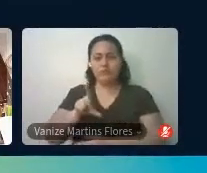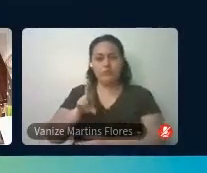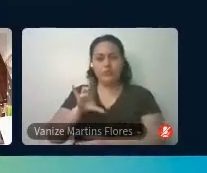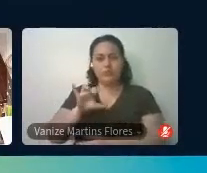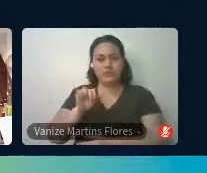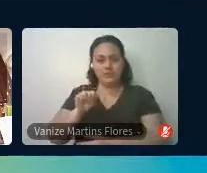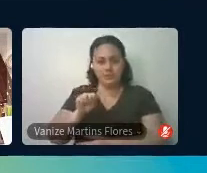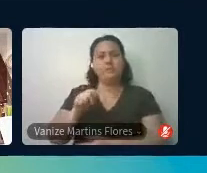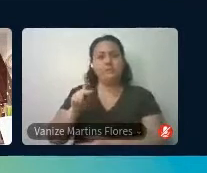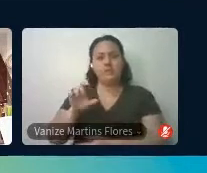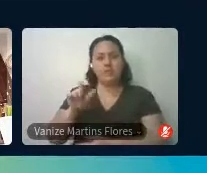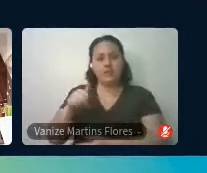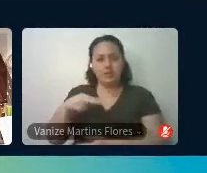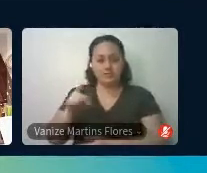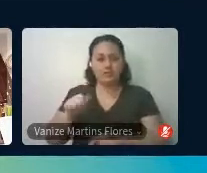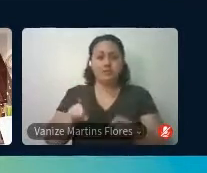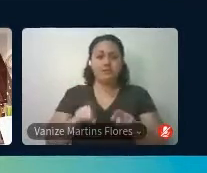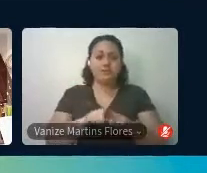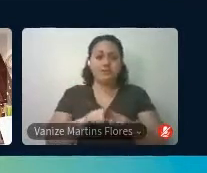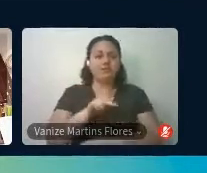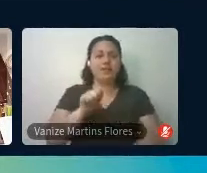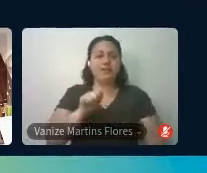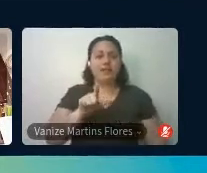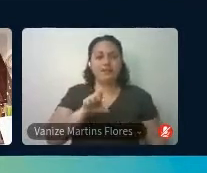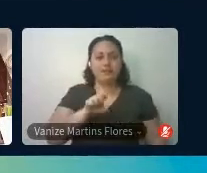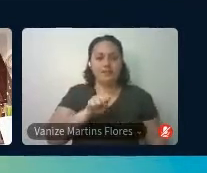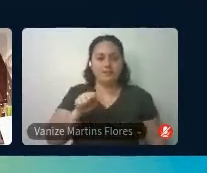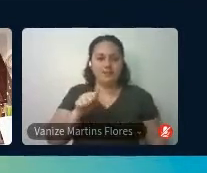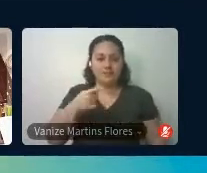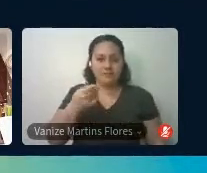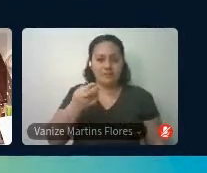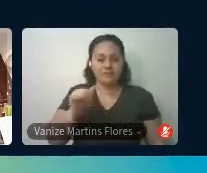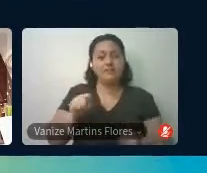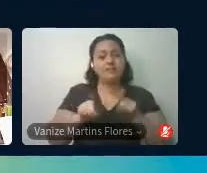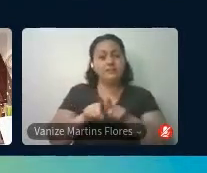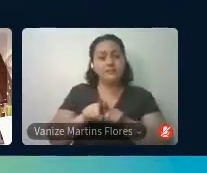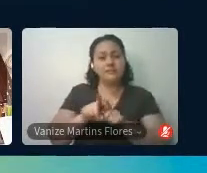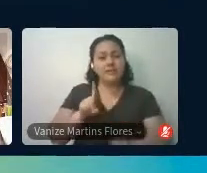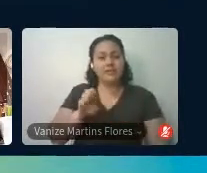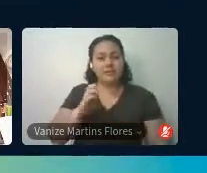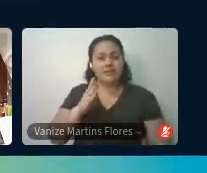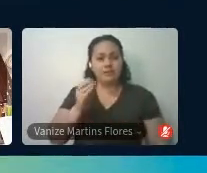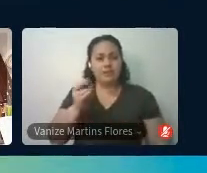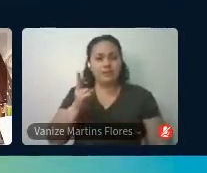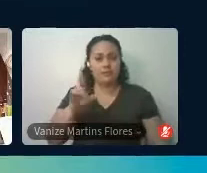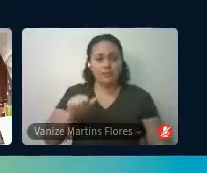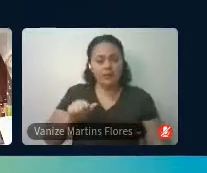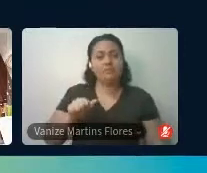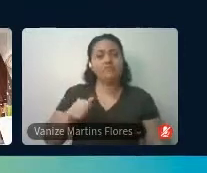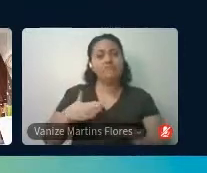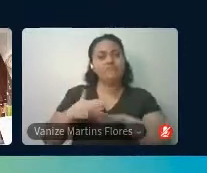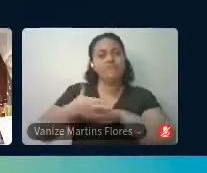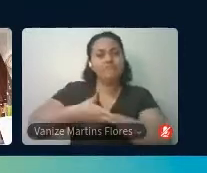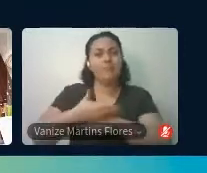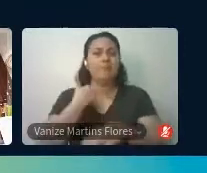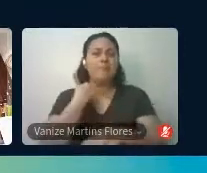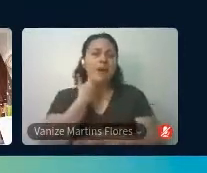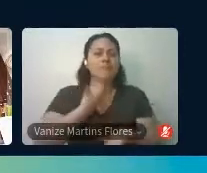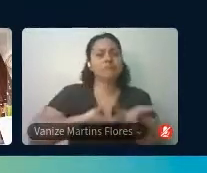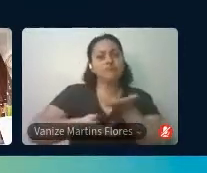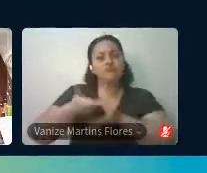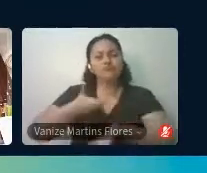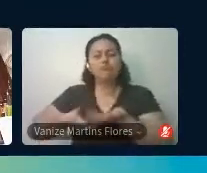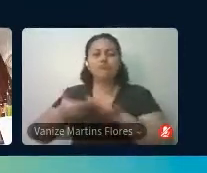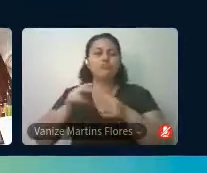e a professora Débora Coelho a entrarem nesse bate-papo que a gente vai fazer, que vai ser sobre conceitos de educação